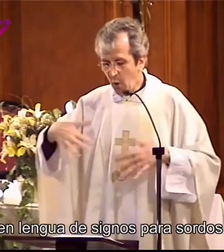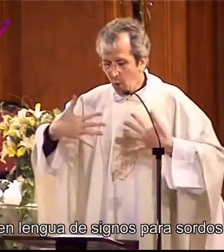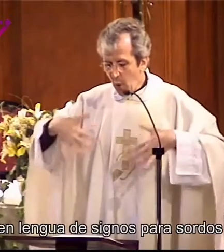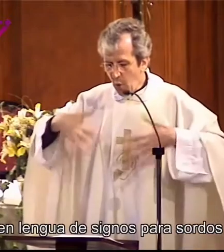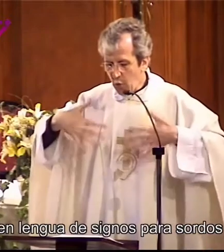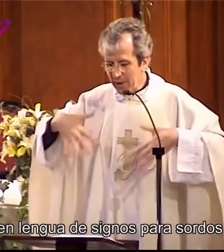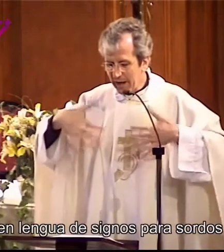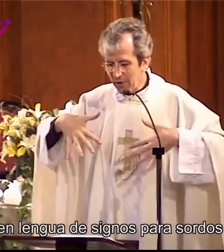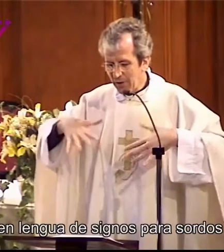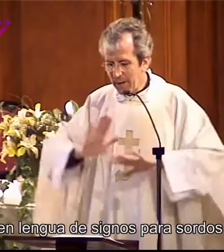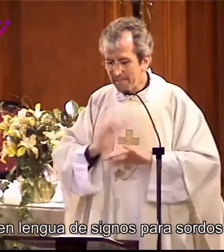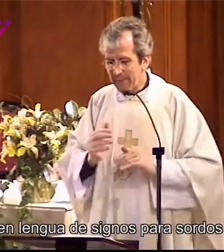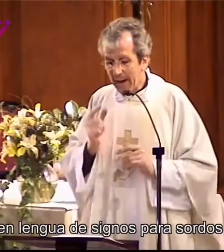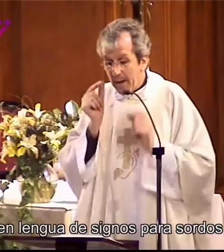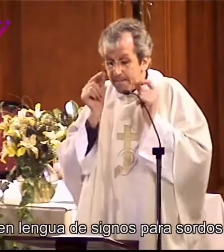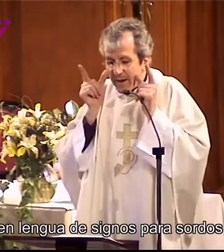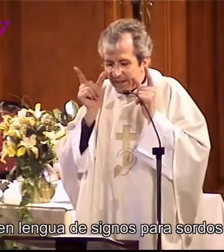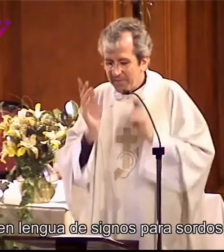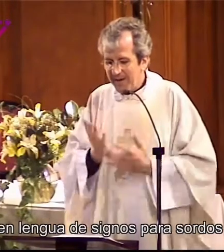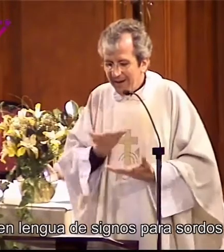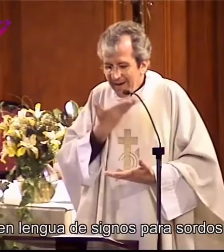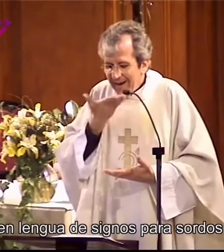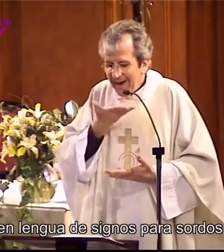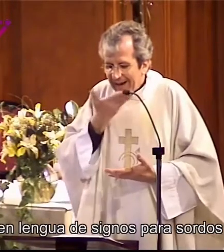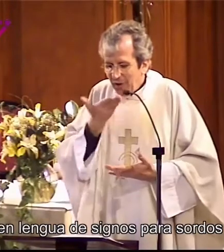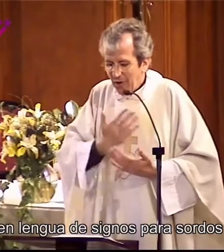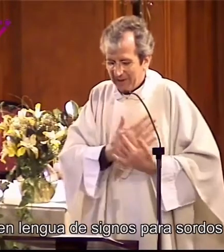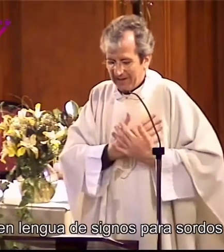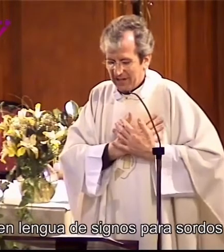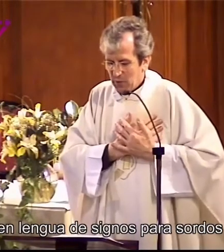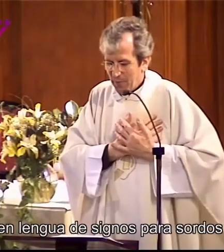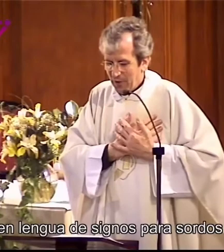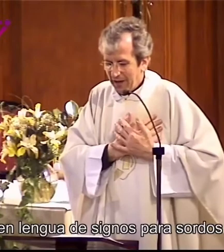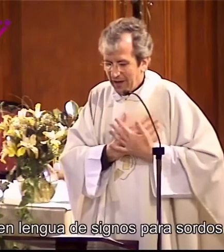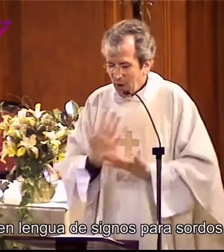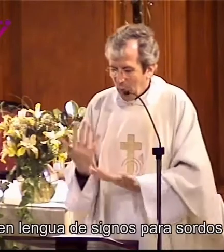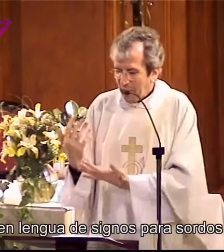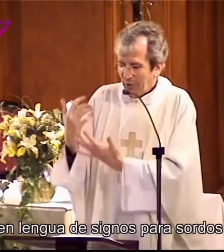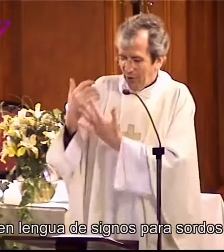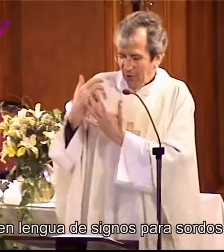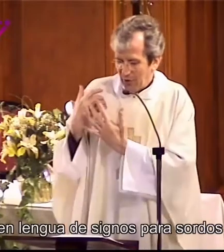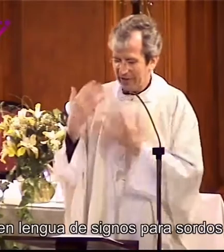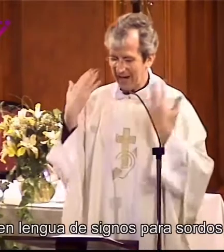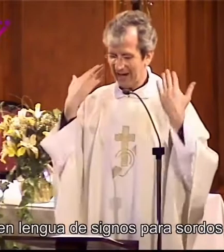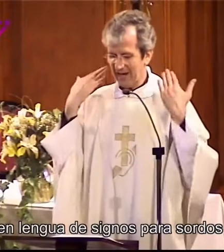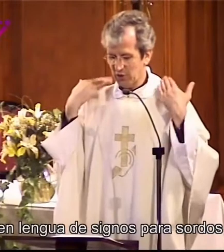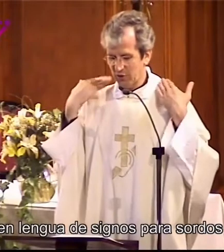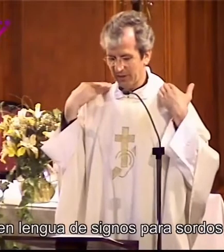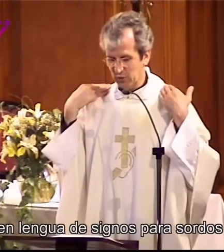Un jubileo para percibir el calor de su amor cuando nos carga sobre sus